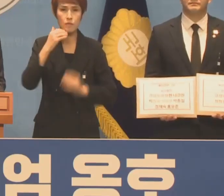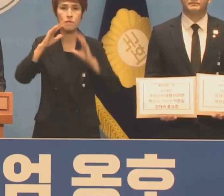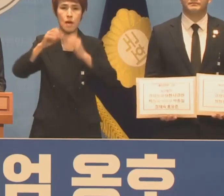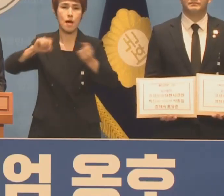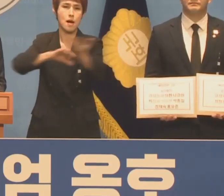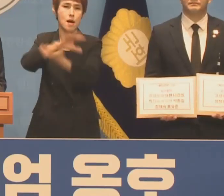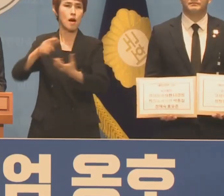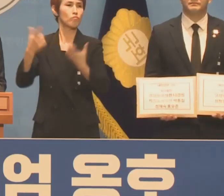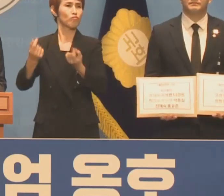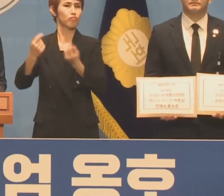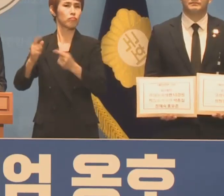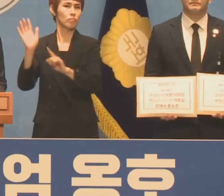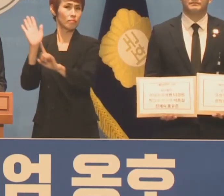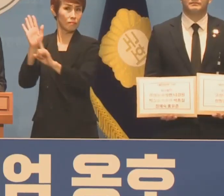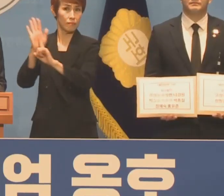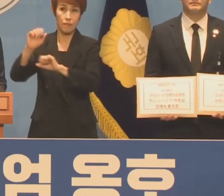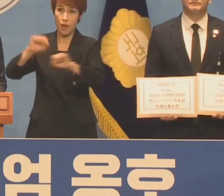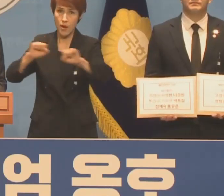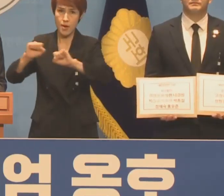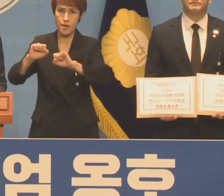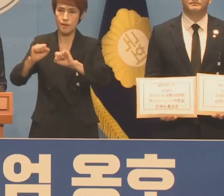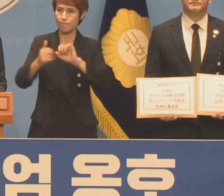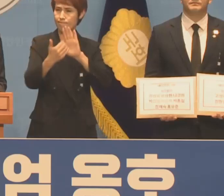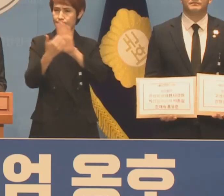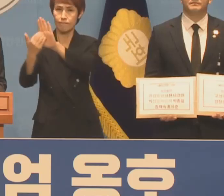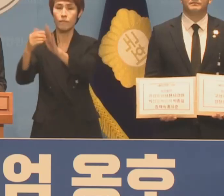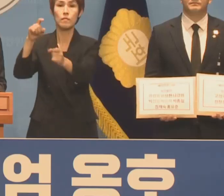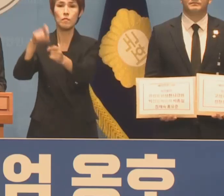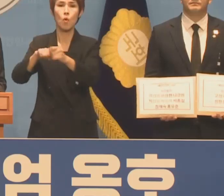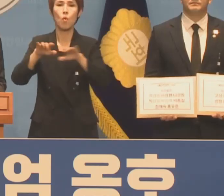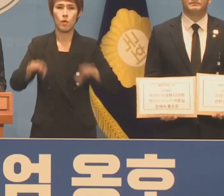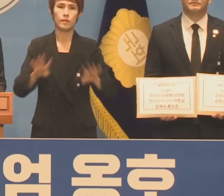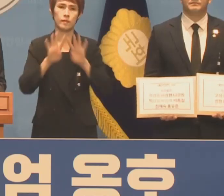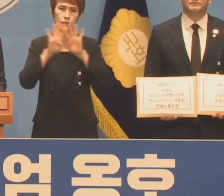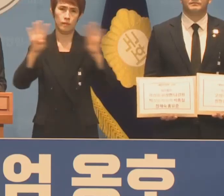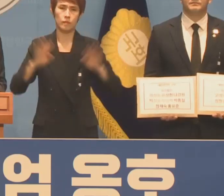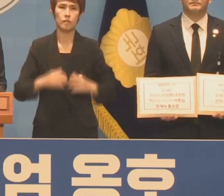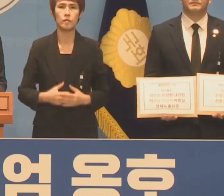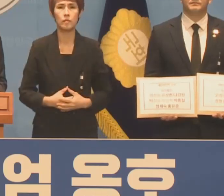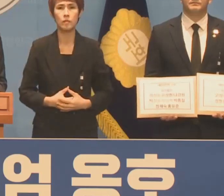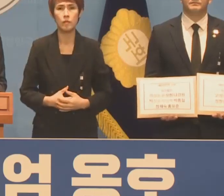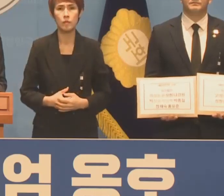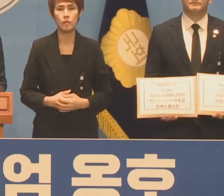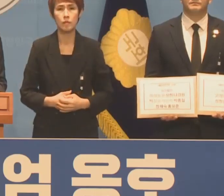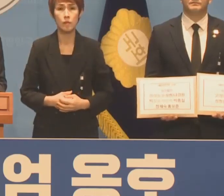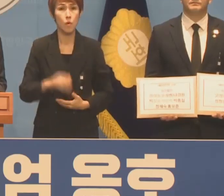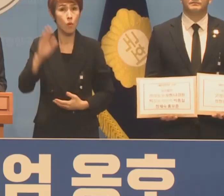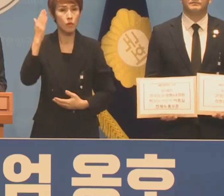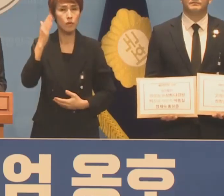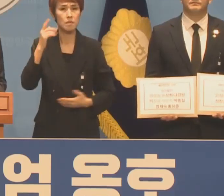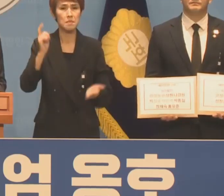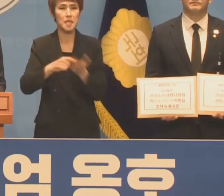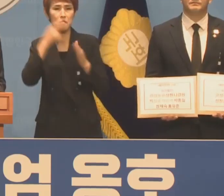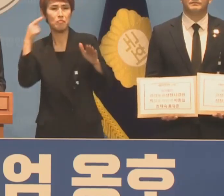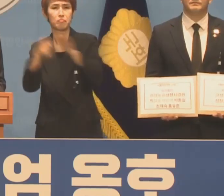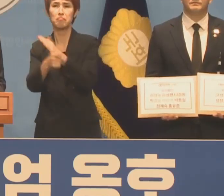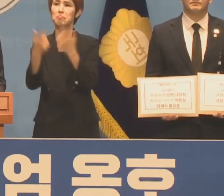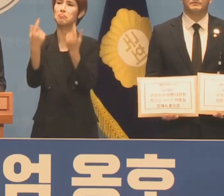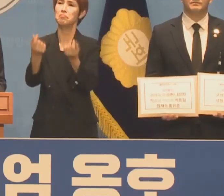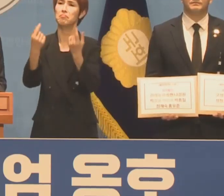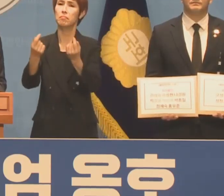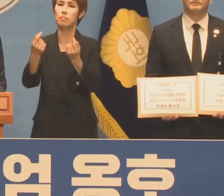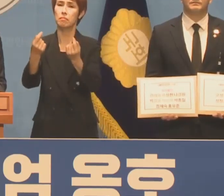선전 행위에 대해 단호히 대처하기 위해 이 자리에 섰습니다. 최근 비상계엄이 정당하다는